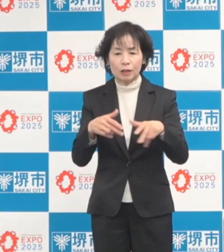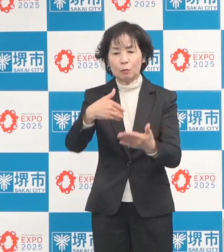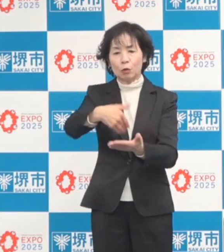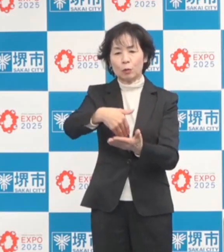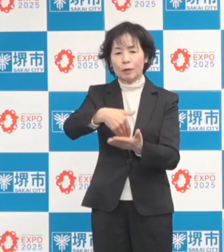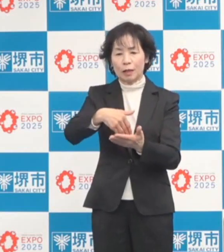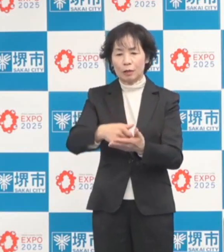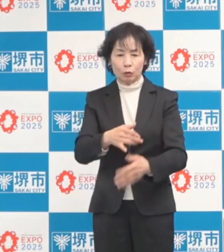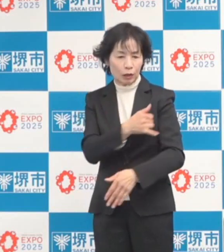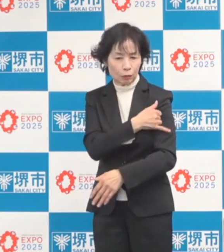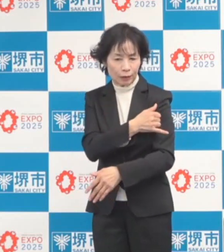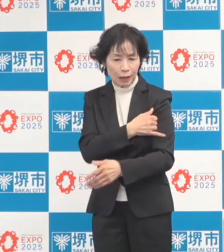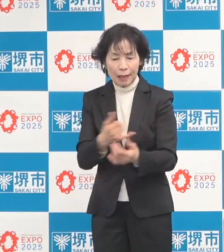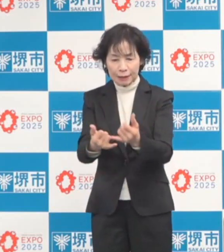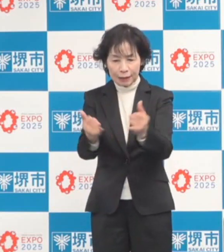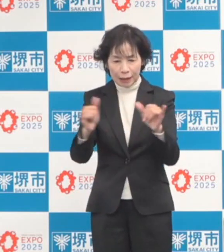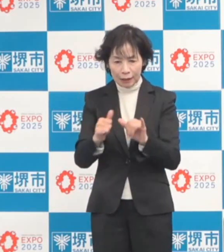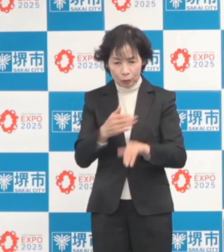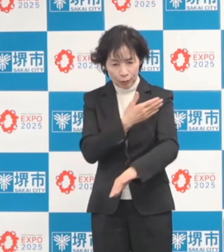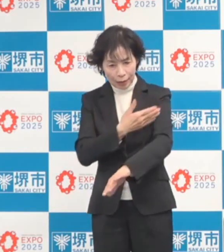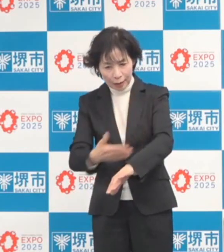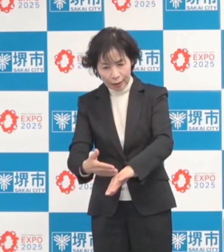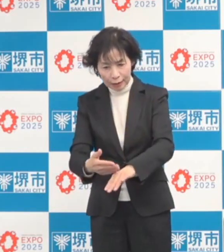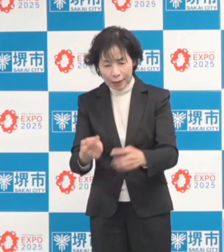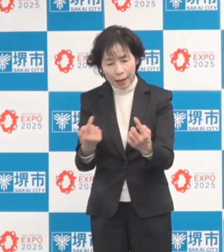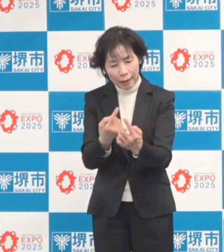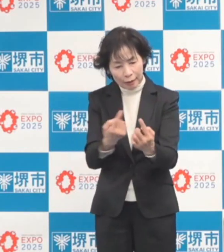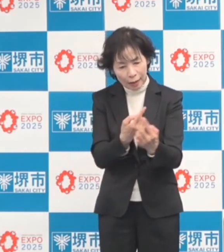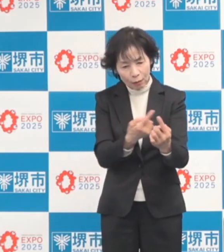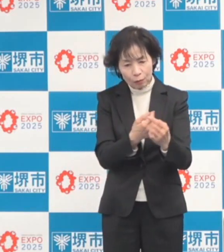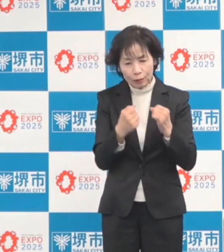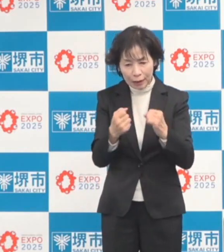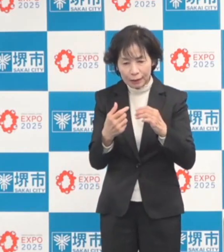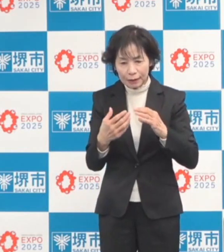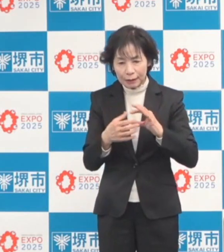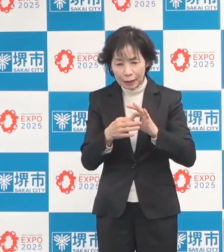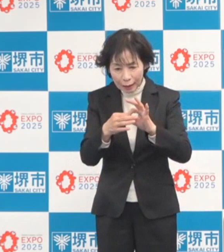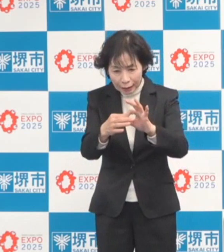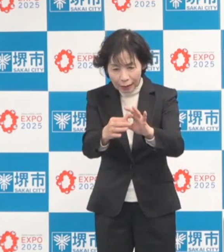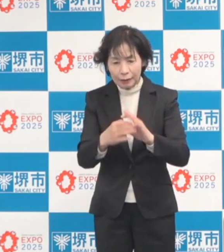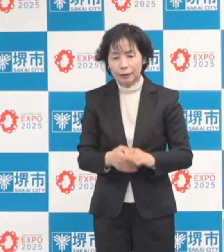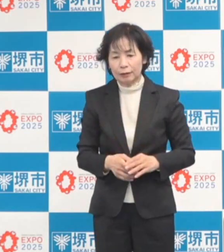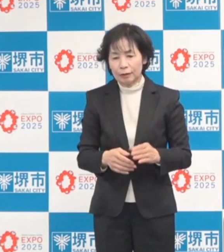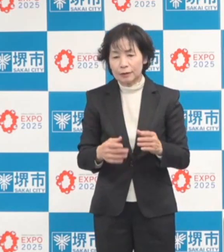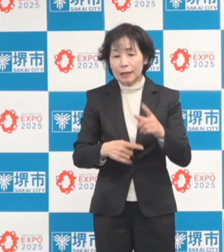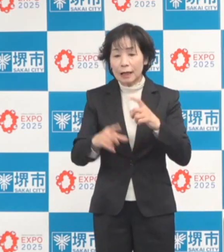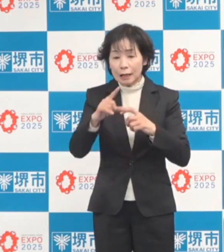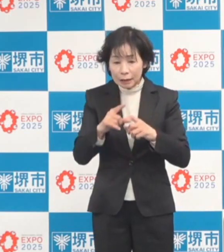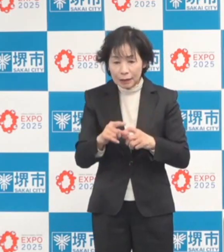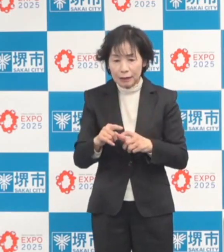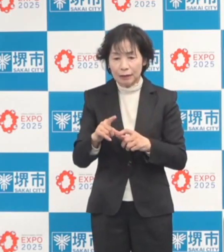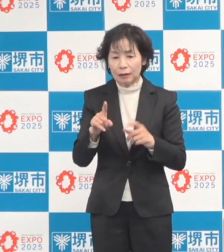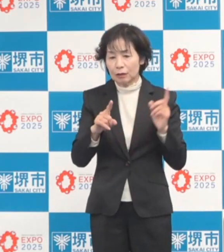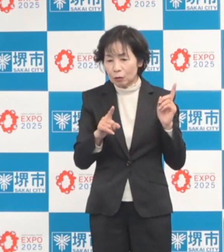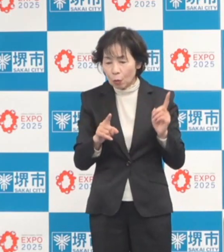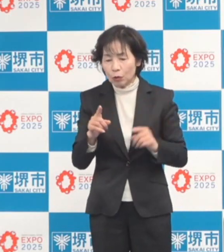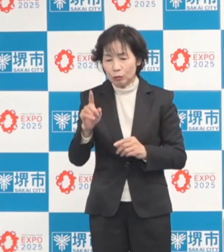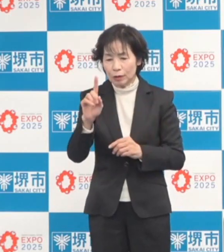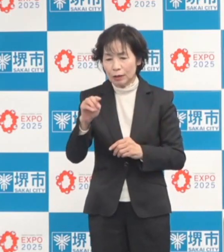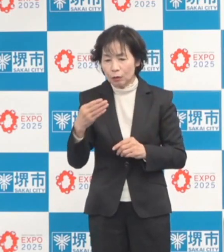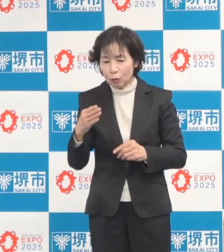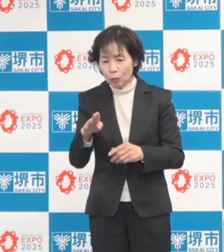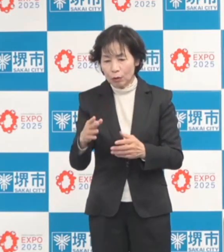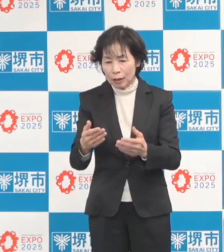割というのも社会のこの流れによって変化をしながらさらにこの費用が要するような内容も多く